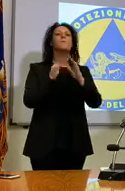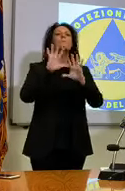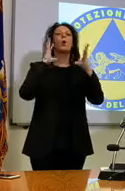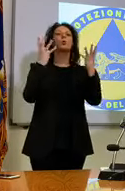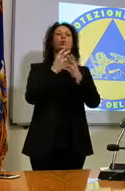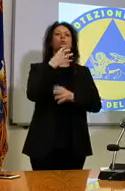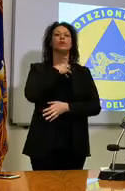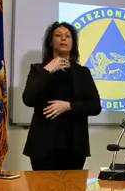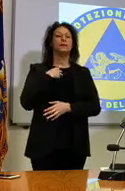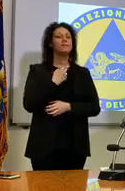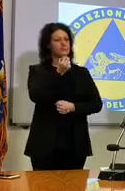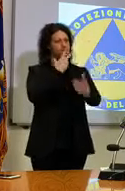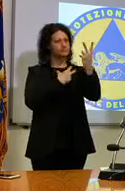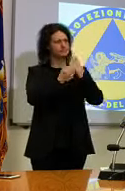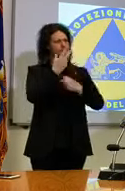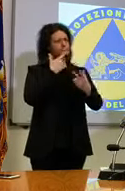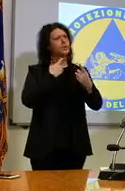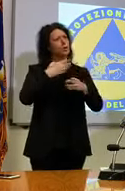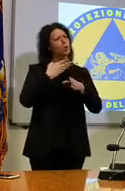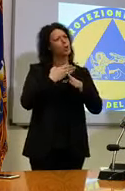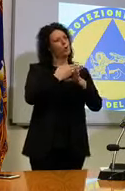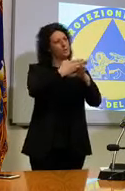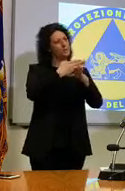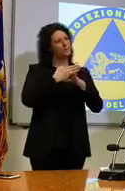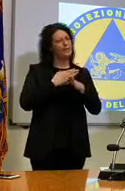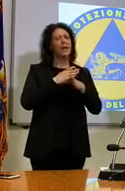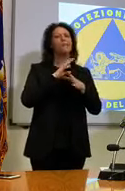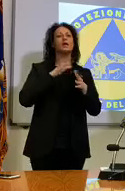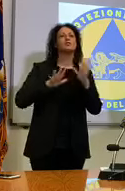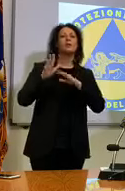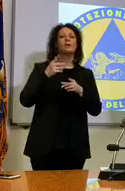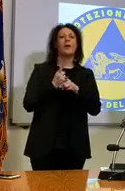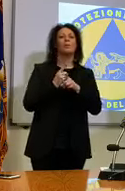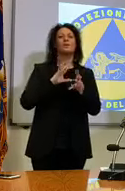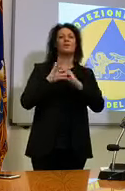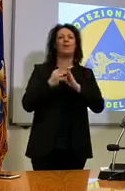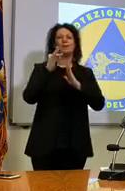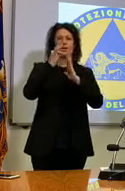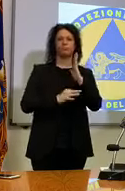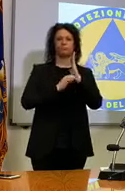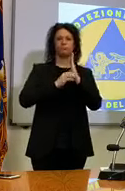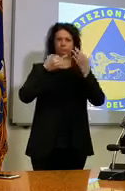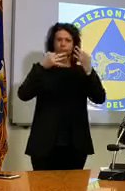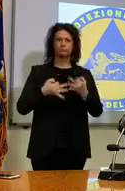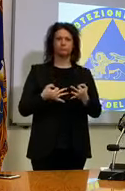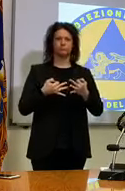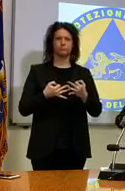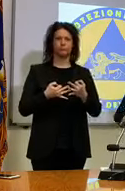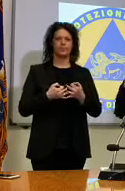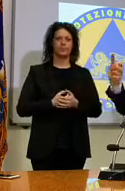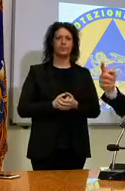e cerchiamo di diventare esecutive. Scusate, vedo oggi un dibattito sul test sierologico che mi riporta a due mesi fa